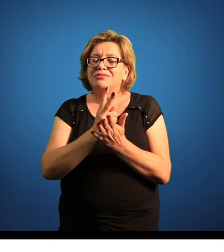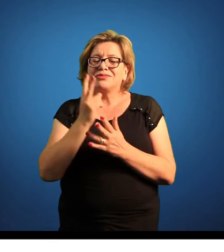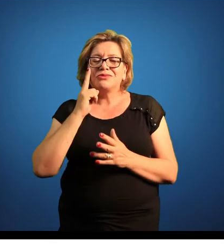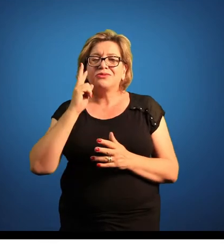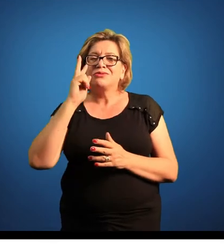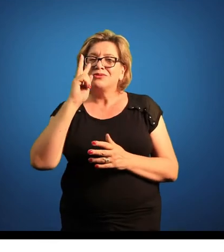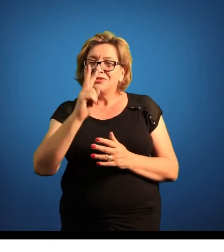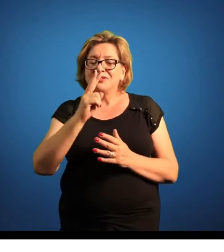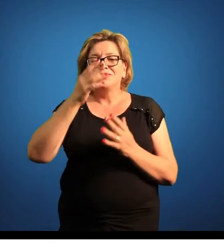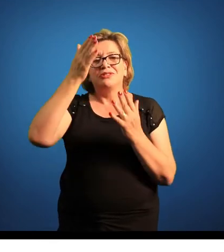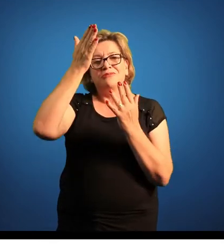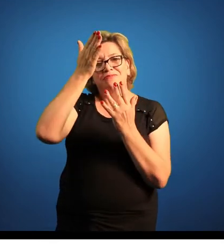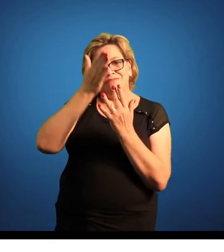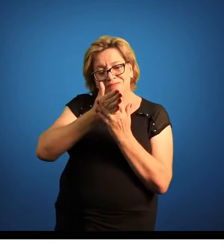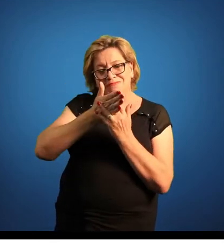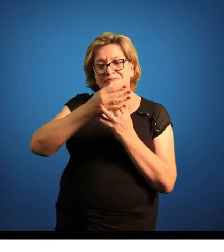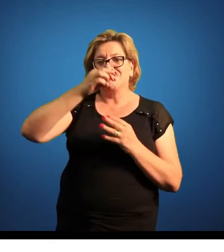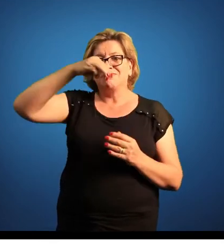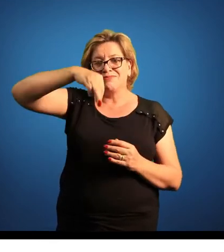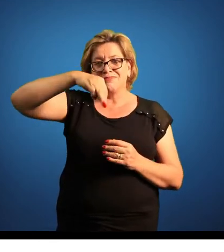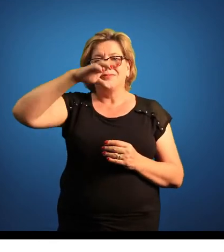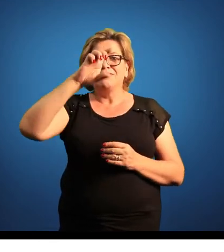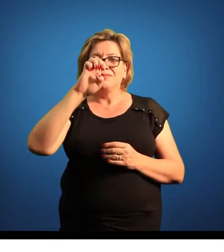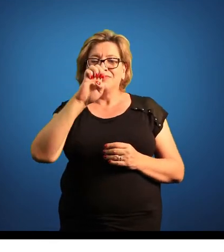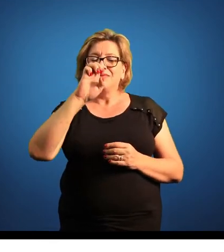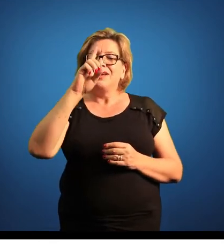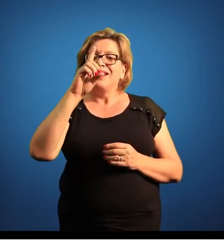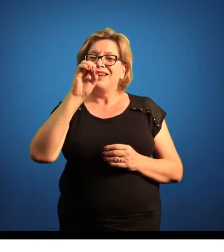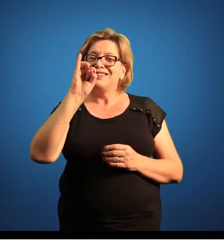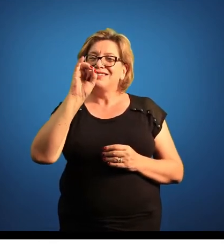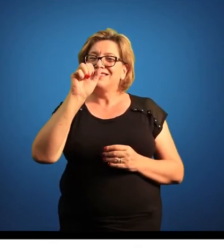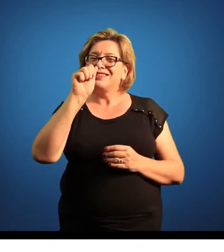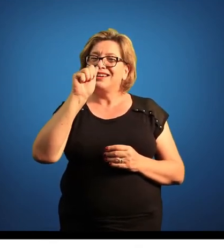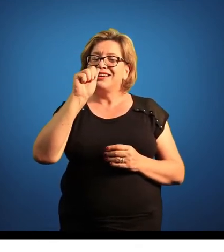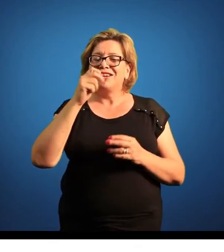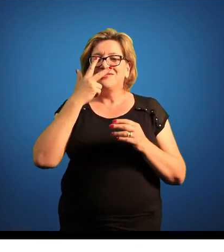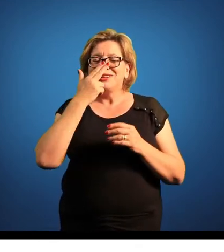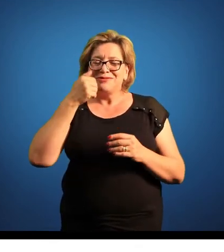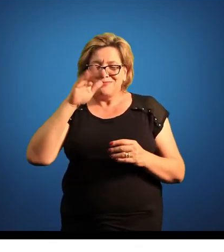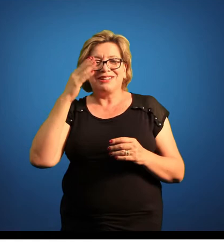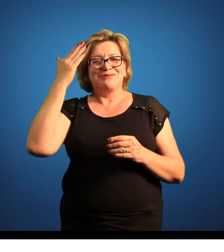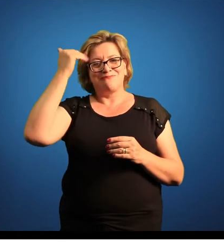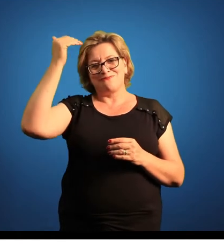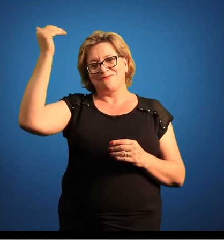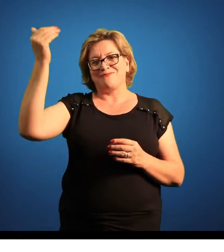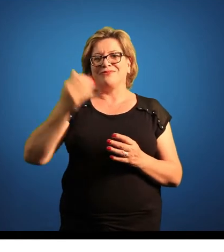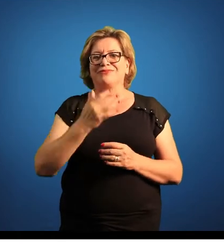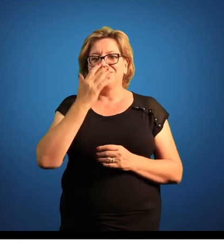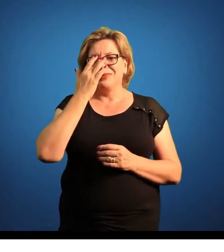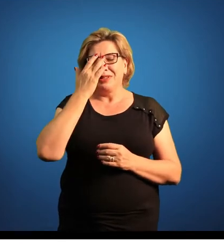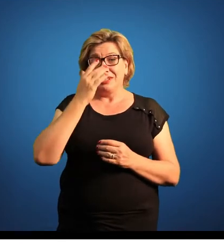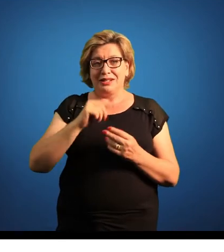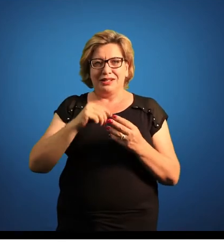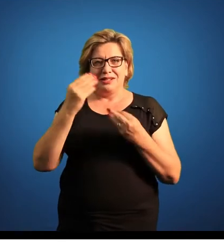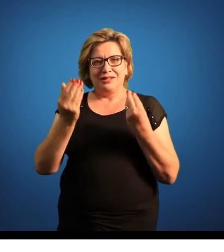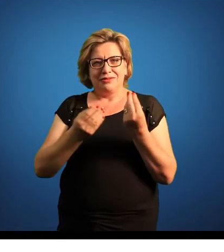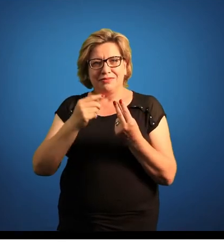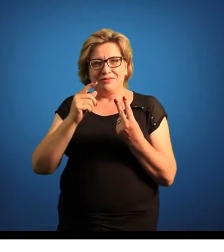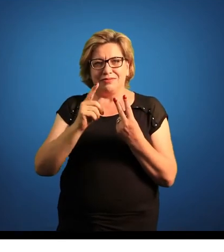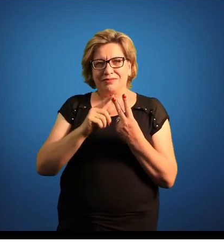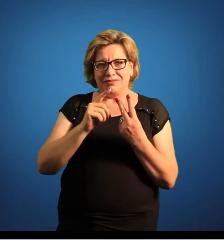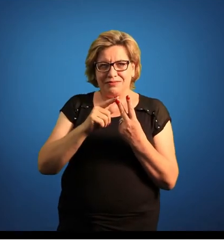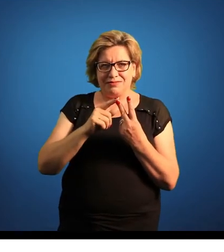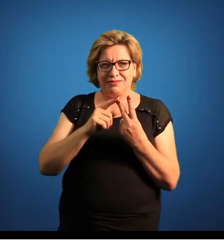da média, até porque ela é mais famosa, depois a gente vai discutir um pouquinho mais. Então, moda